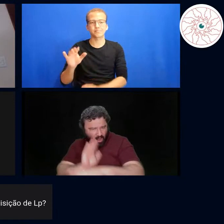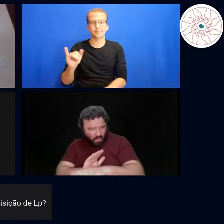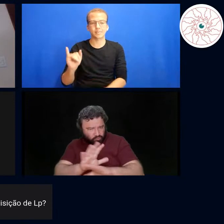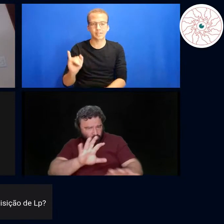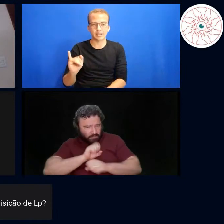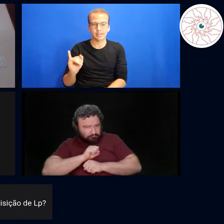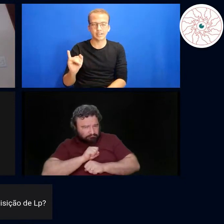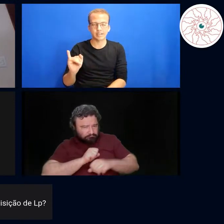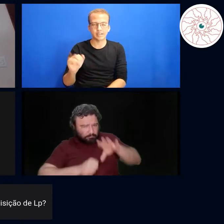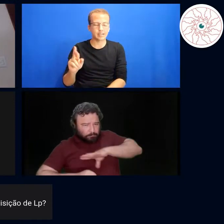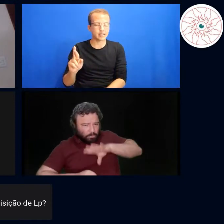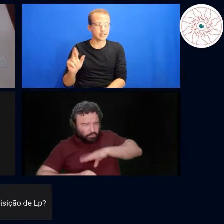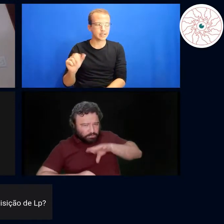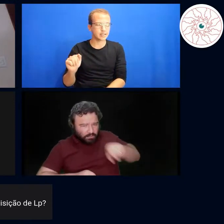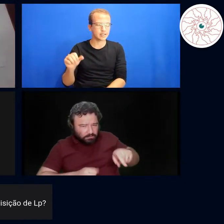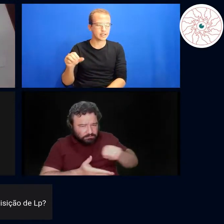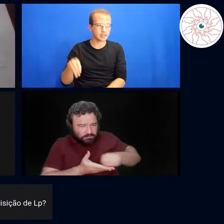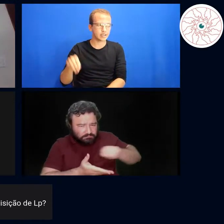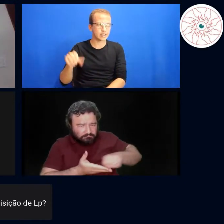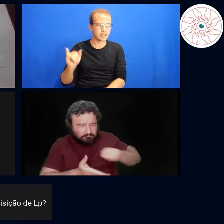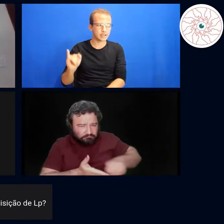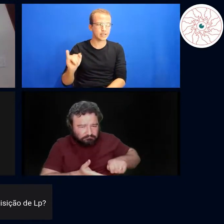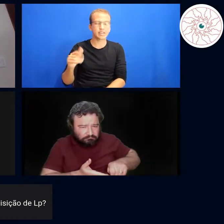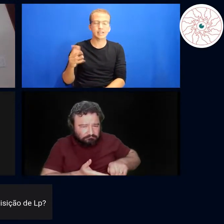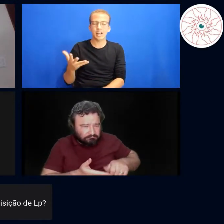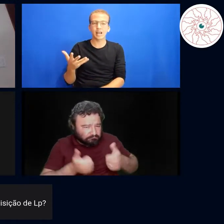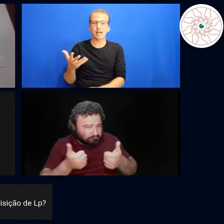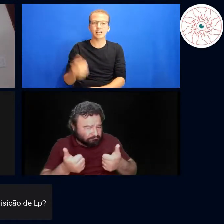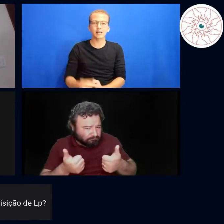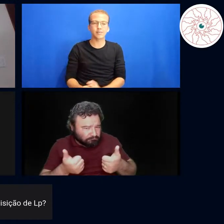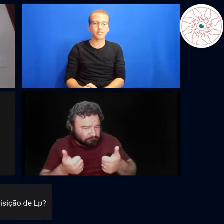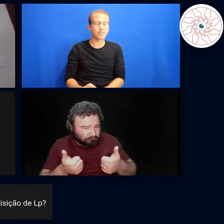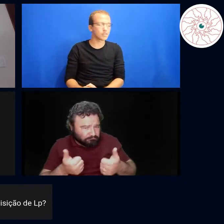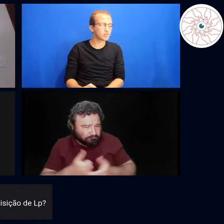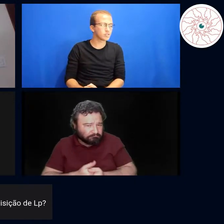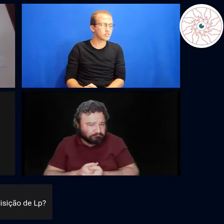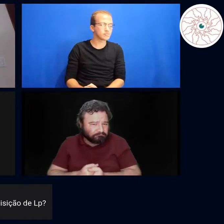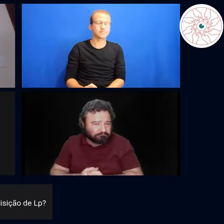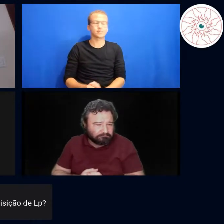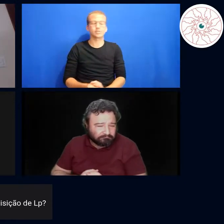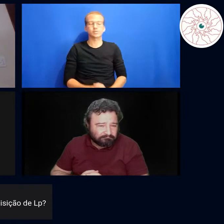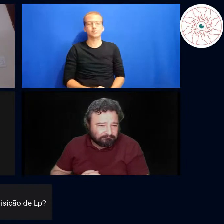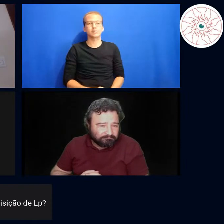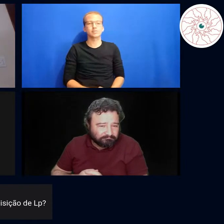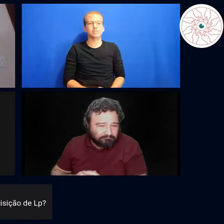letramento visual, ele contribui para a aquisição da língua portuguesa?"